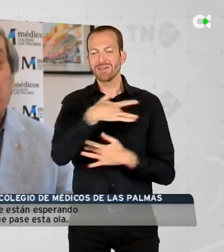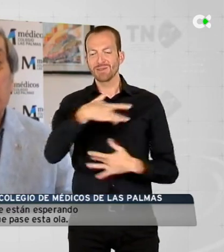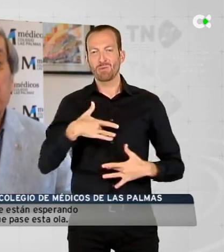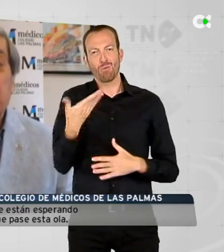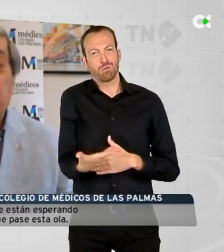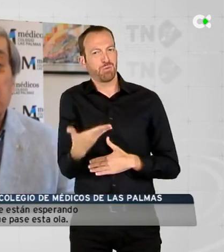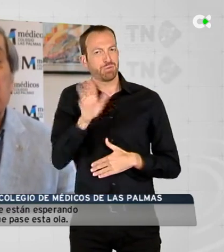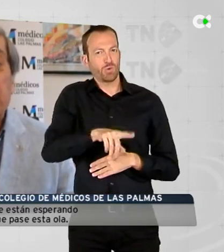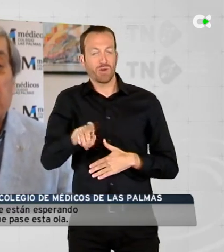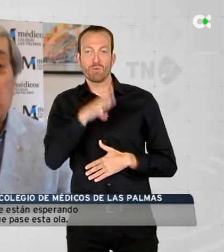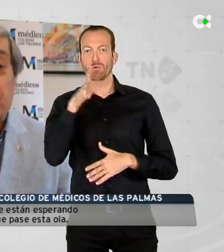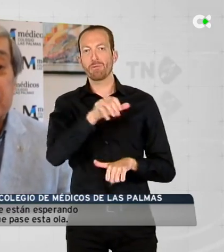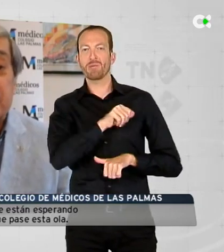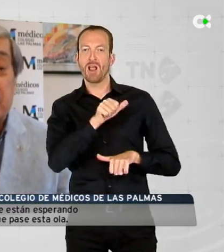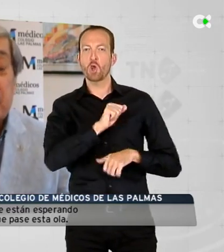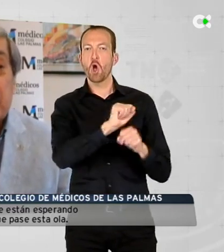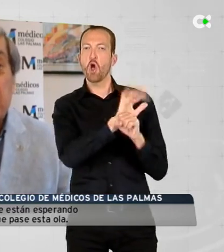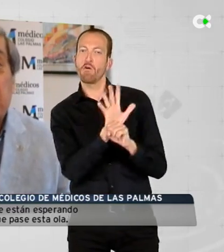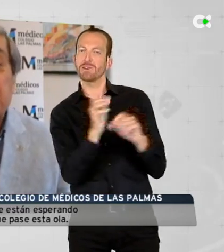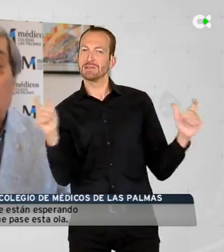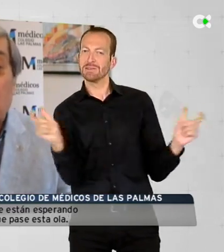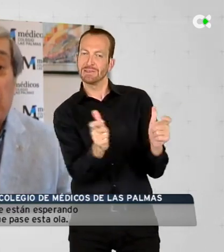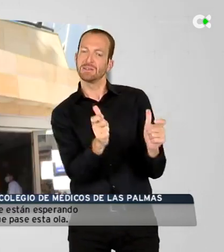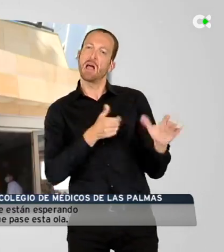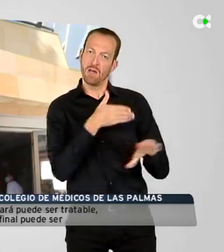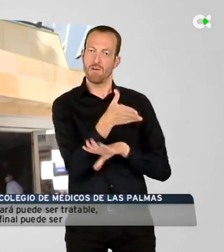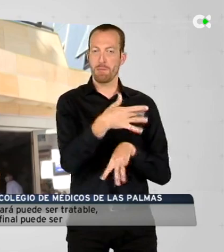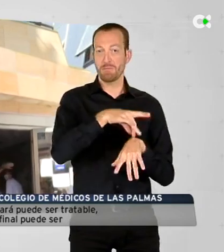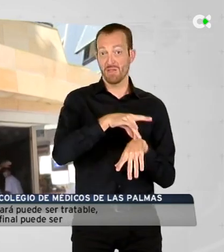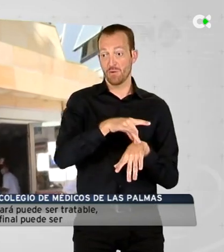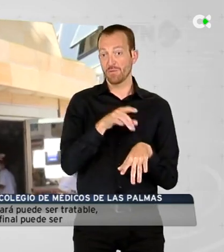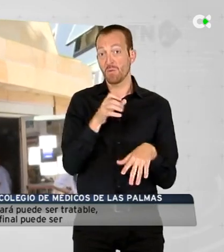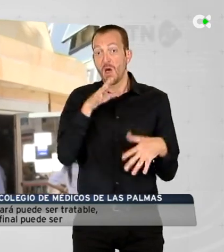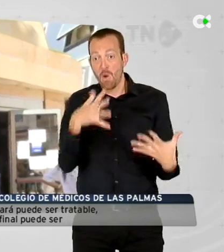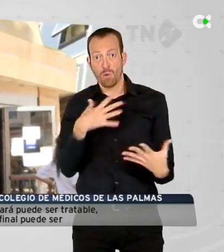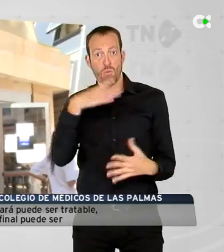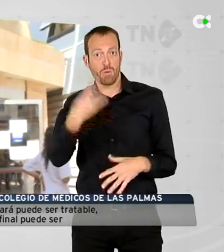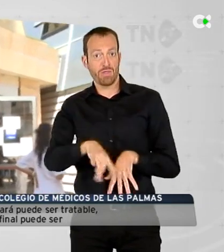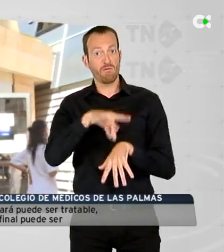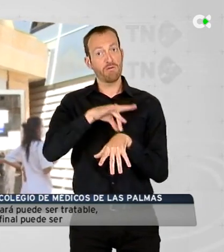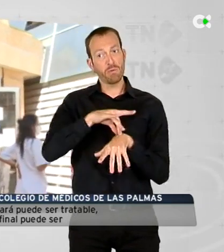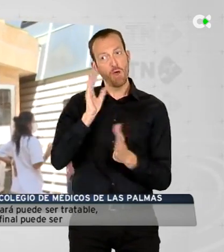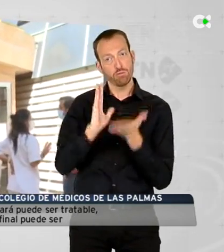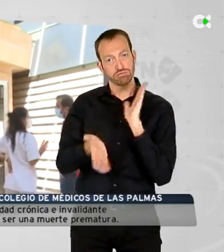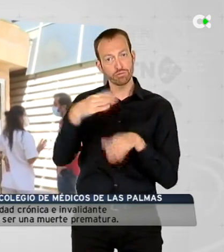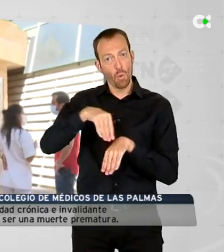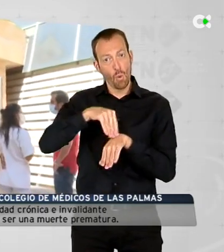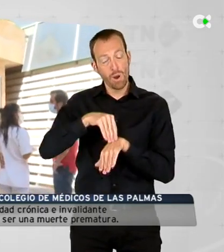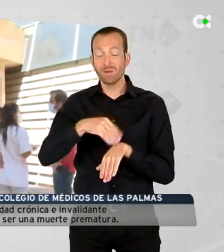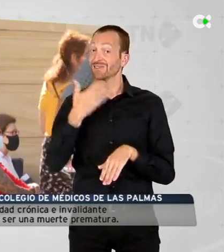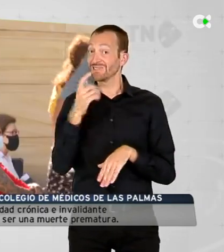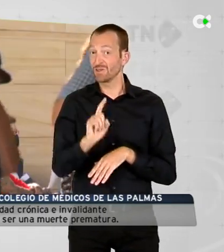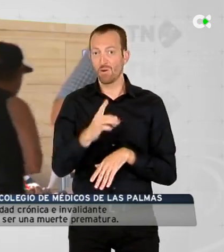porque están esperando que pase esta ola. Algo que ahora puede ser tratable, al final puede ser una